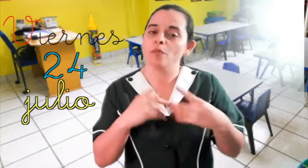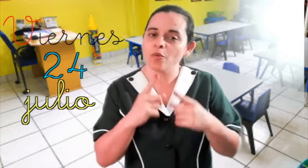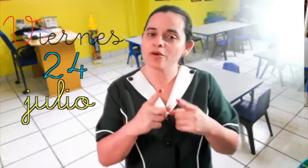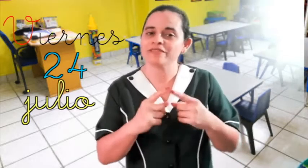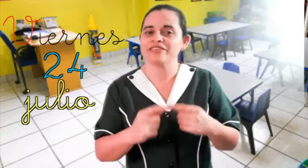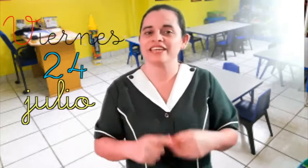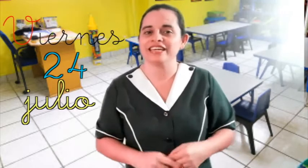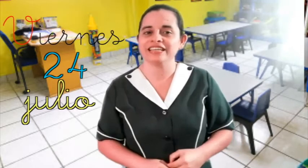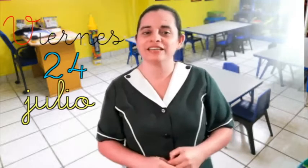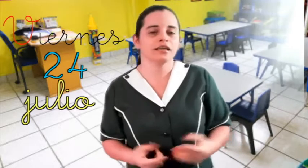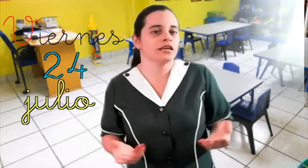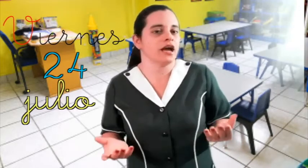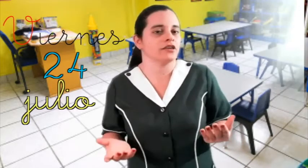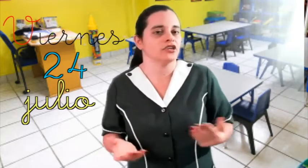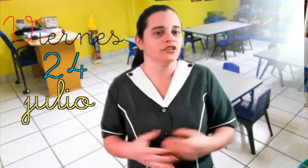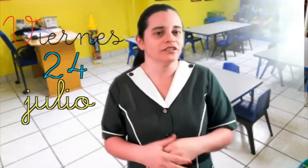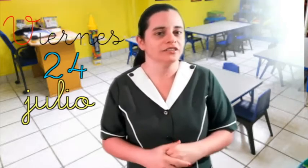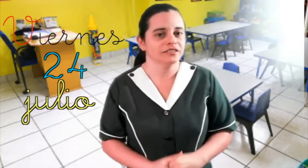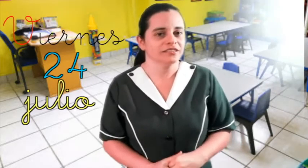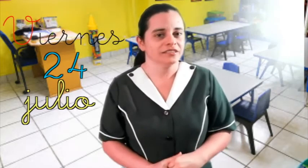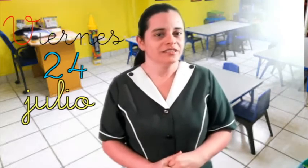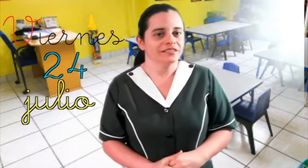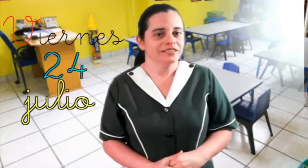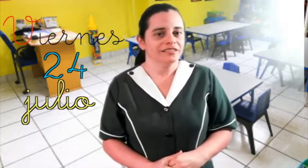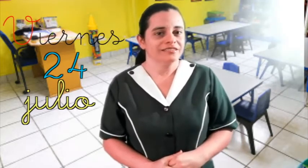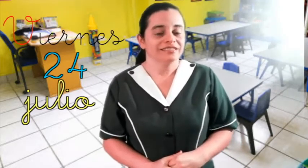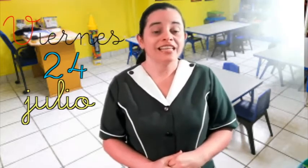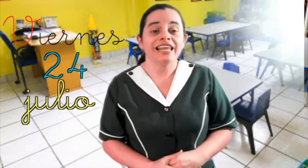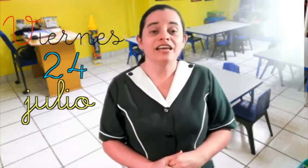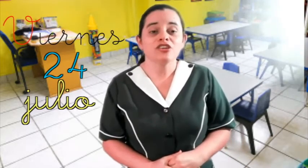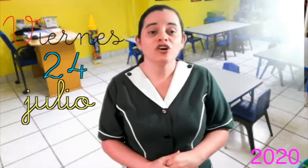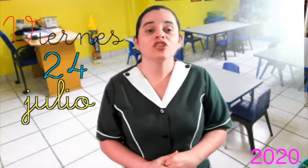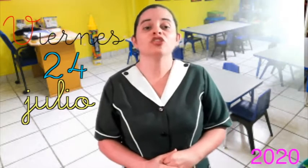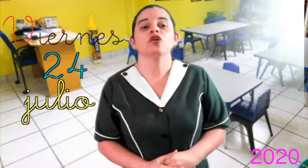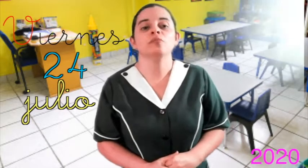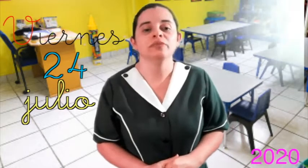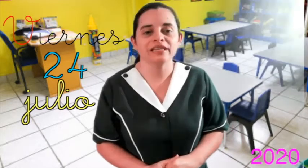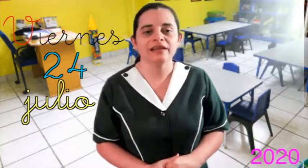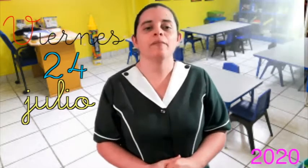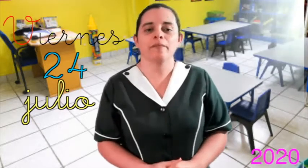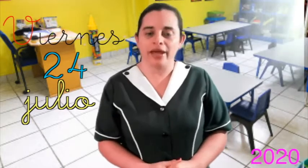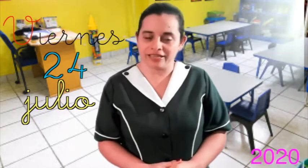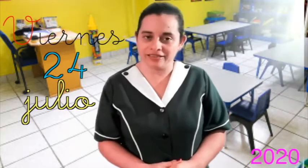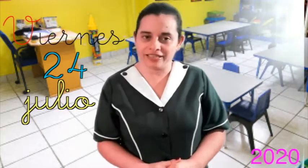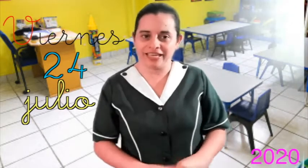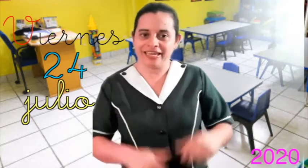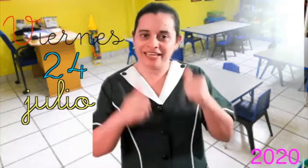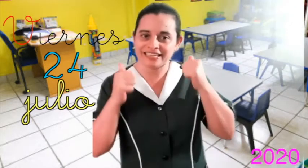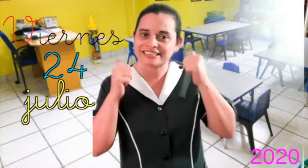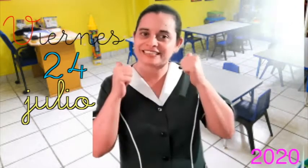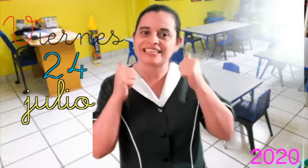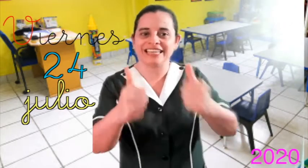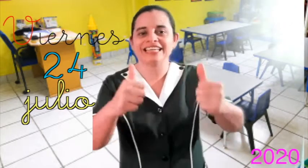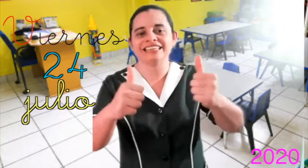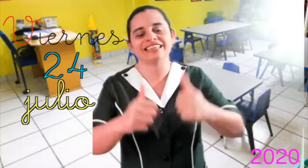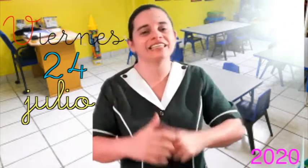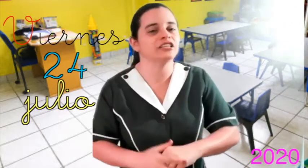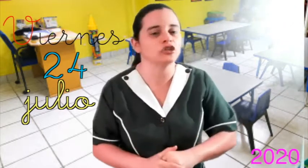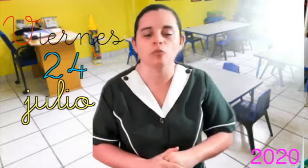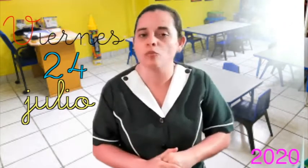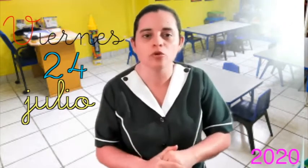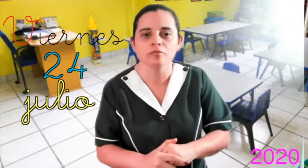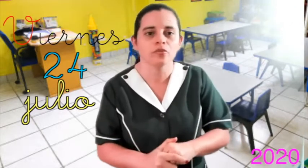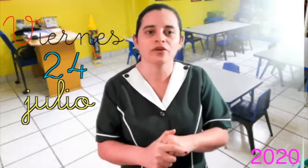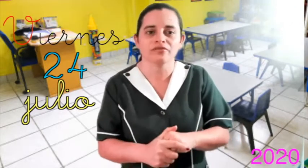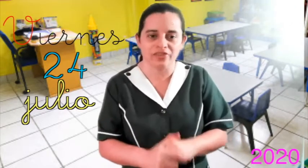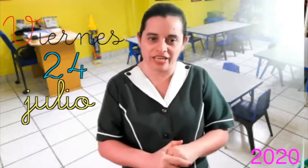julio. Muy bien, ¿y de qué año? Del año 2020. Excelente,